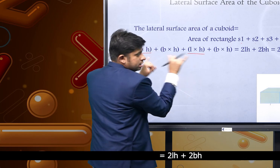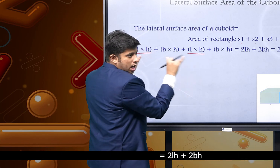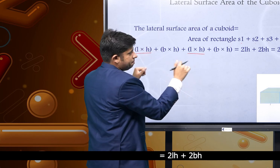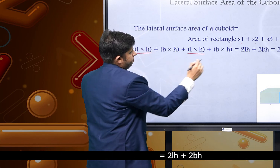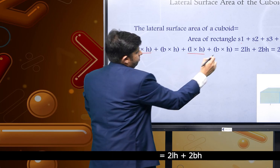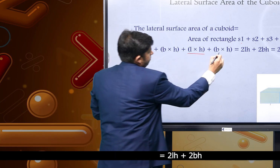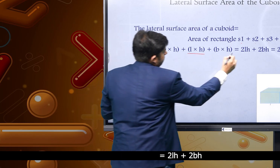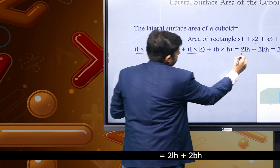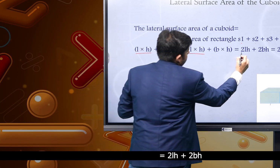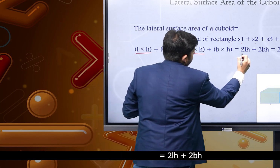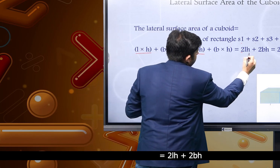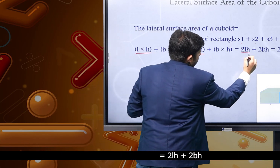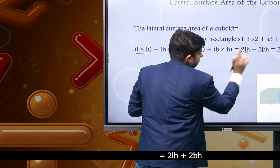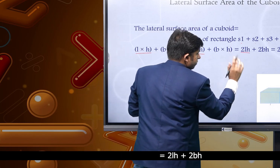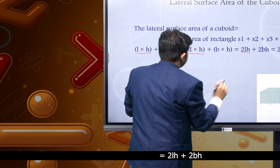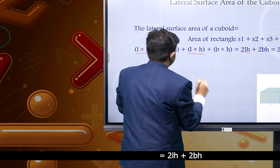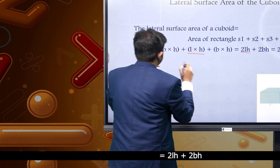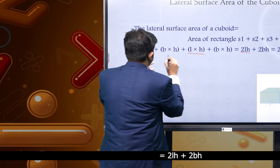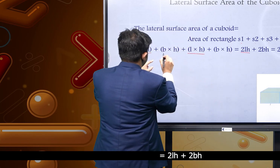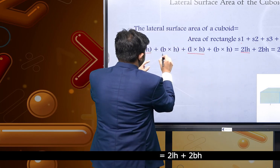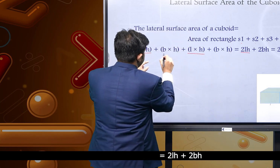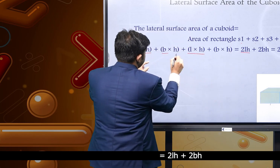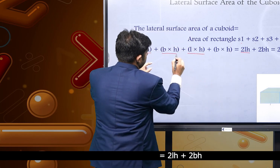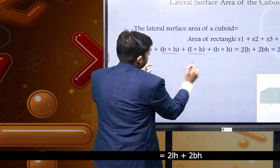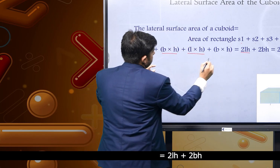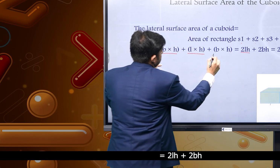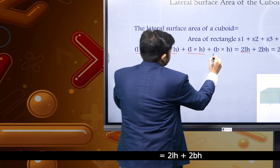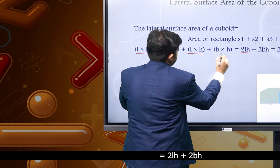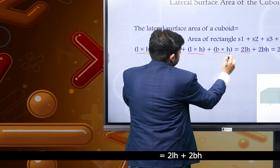बरोबर 2LH अधिक 2BH.